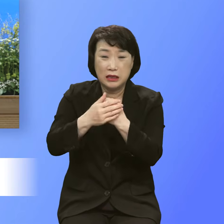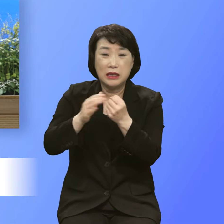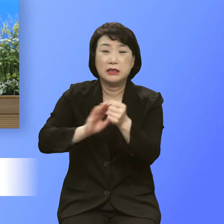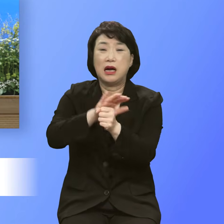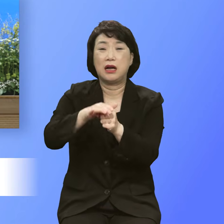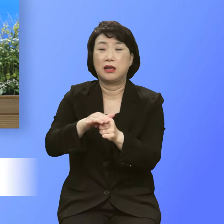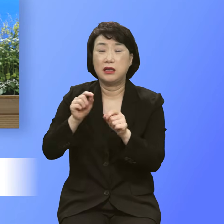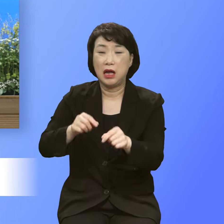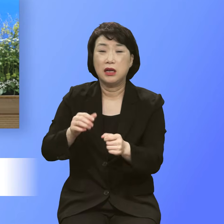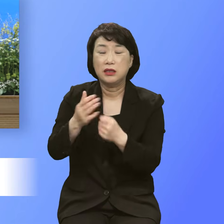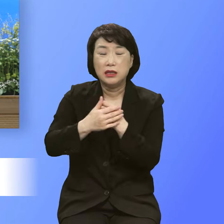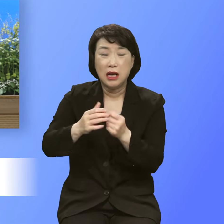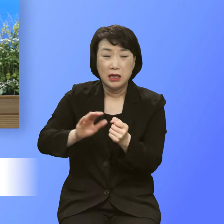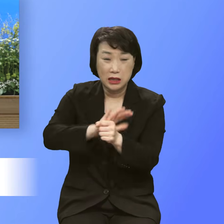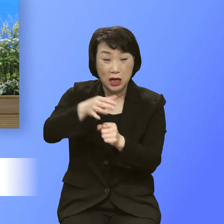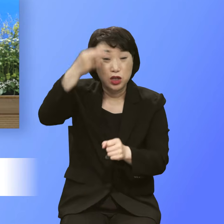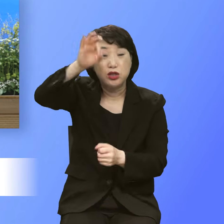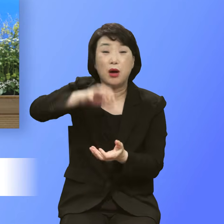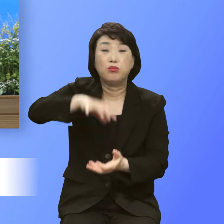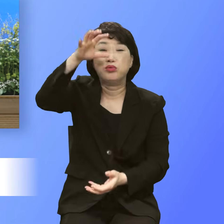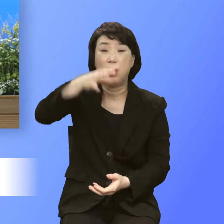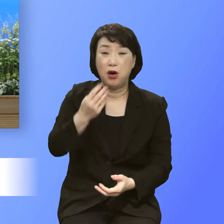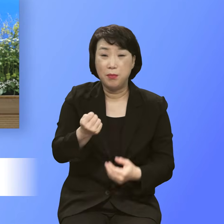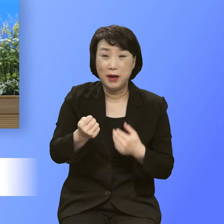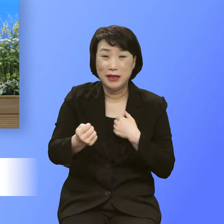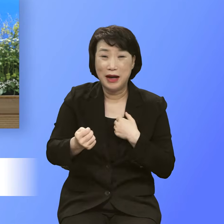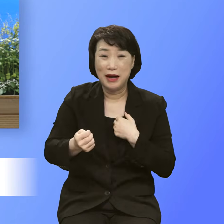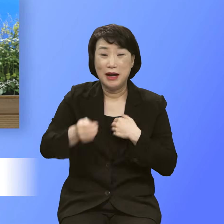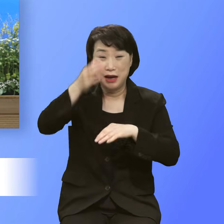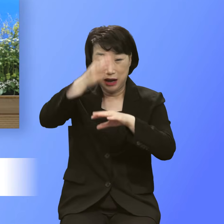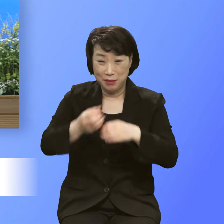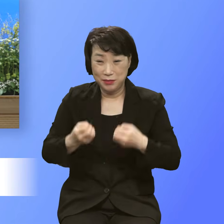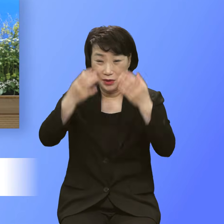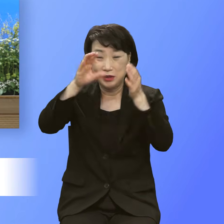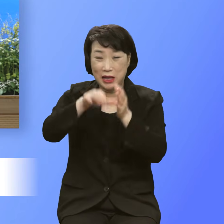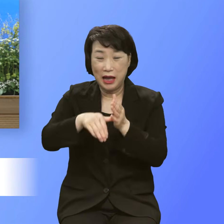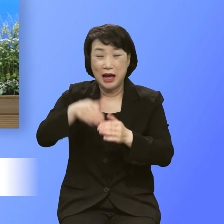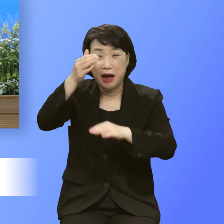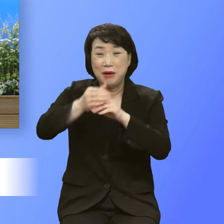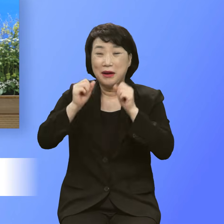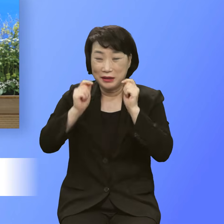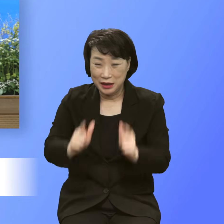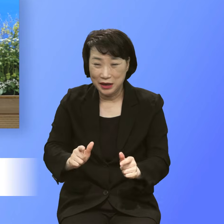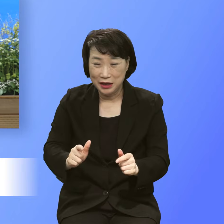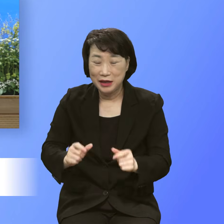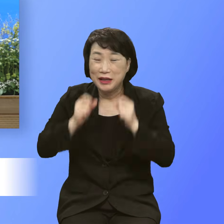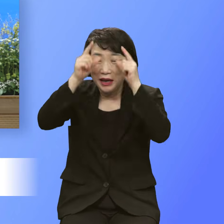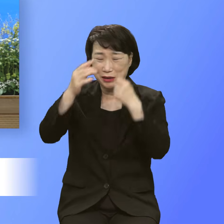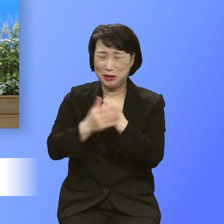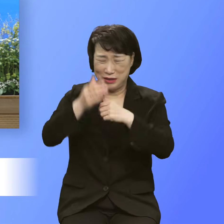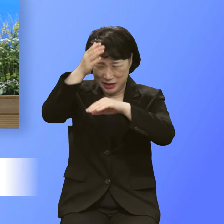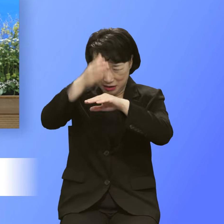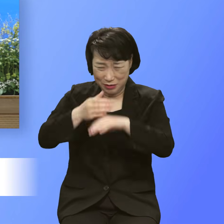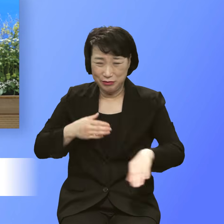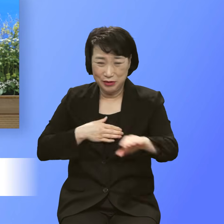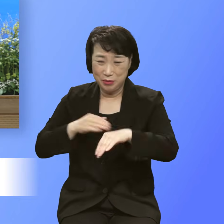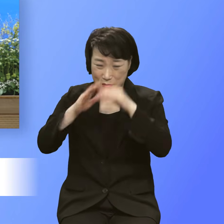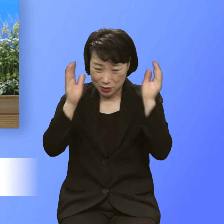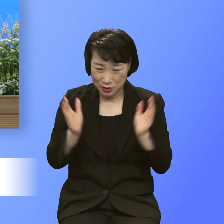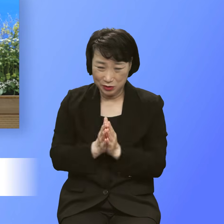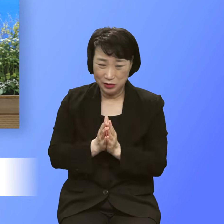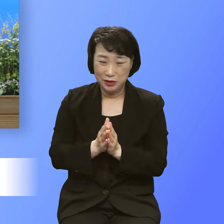얼마나 인정하며 살고 있는지 이런 나에게 감사 절기를 통해 감사 이유를 다시 한번 깨닫게 하심을 감사합니다. 우리 모든 성도들